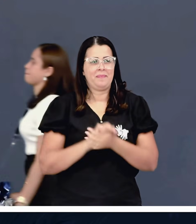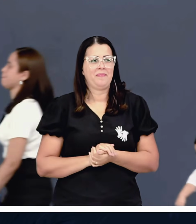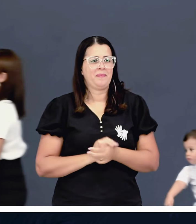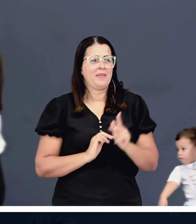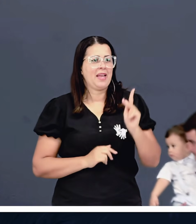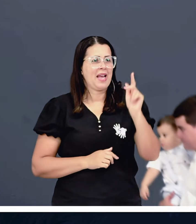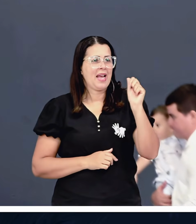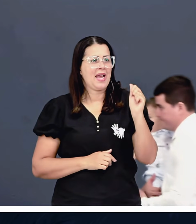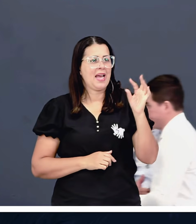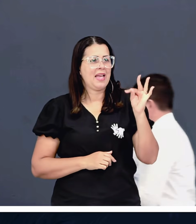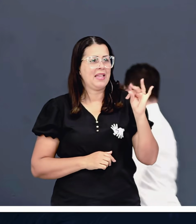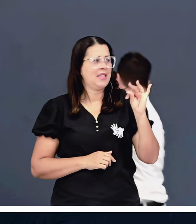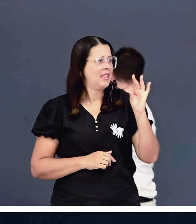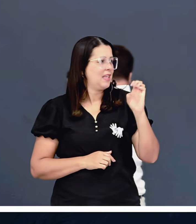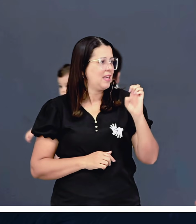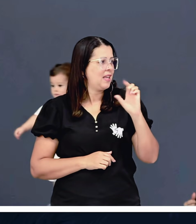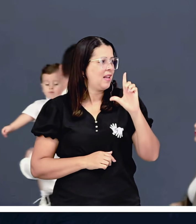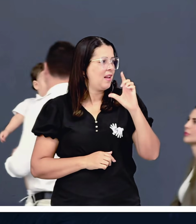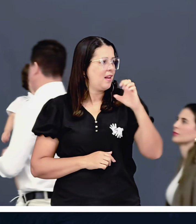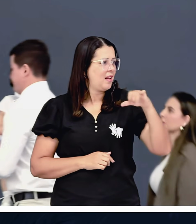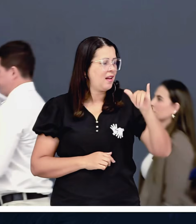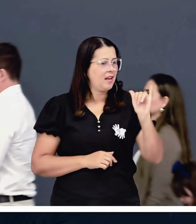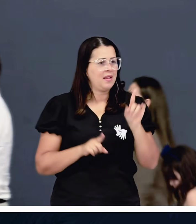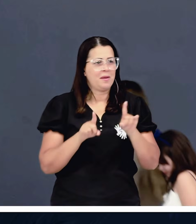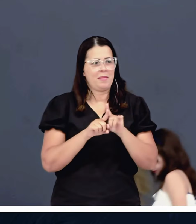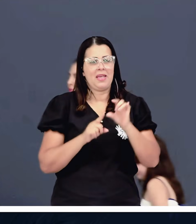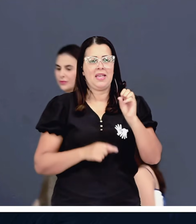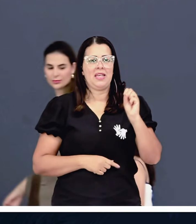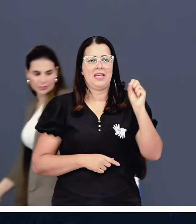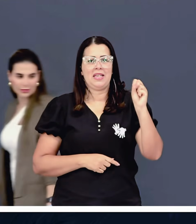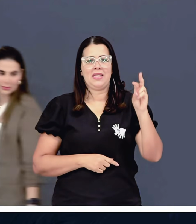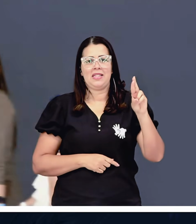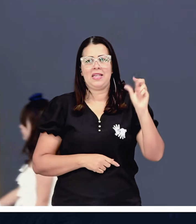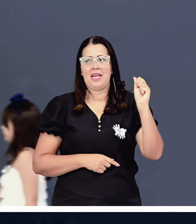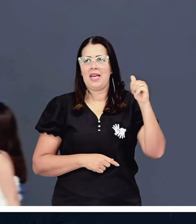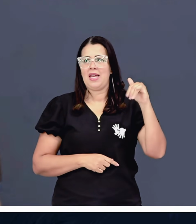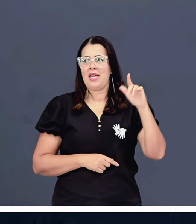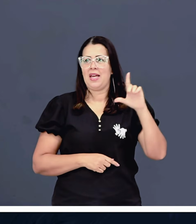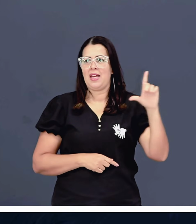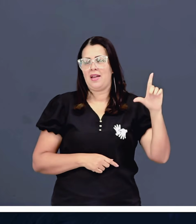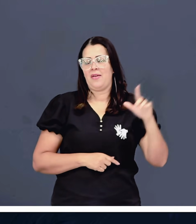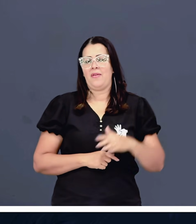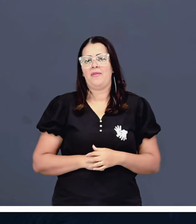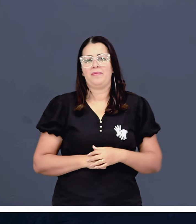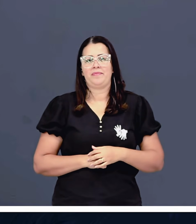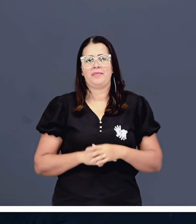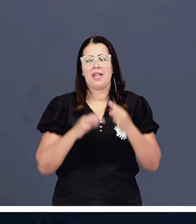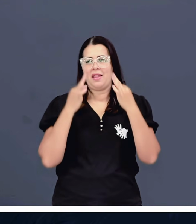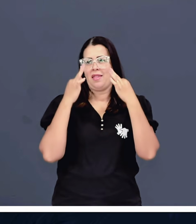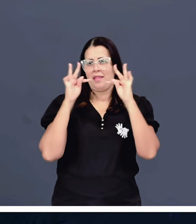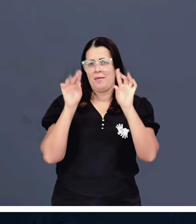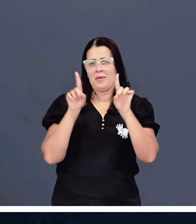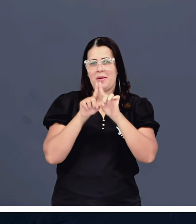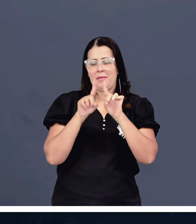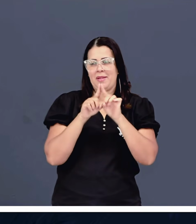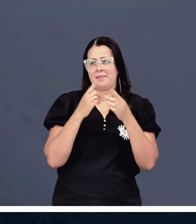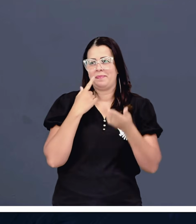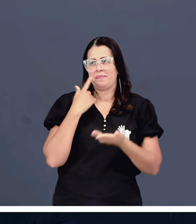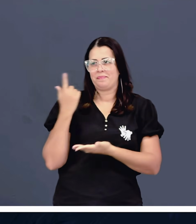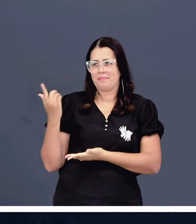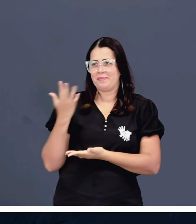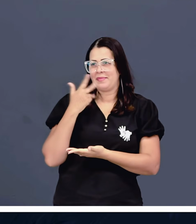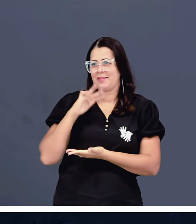Catiele Menseger Schuster e o Israel Schuster filho. As testemunhas do pequeno